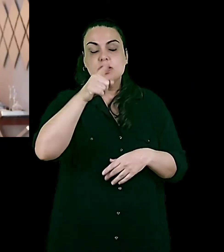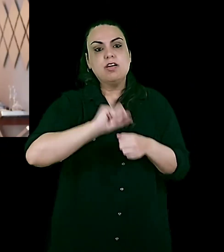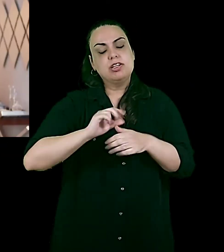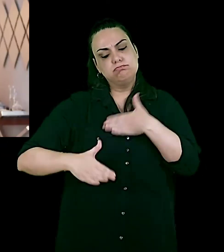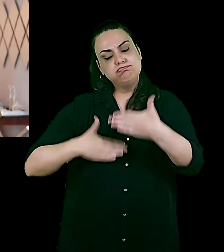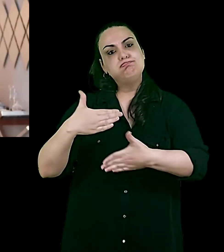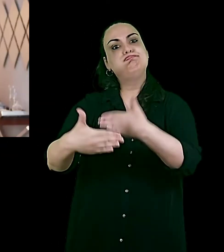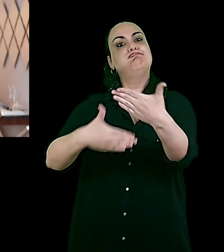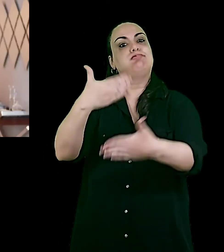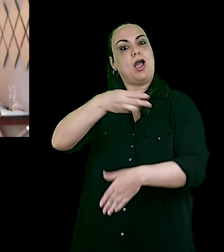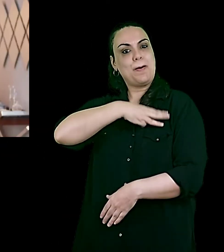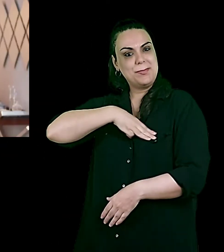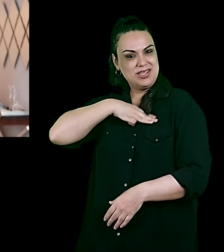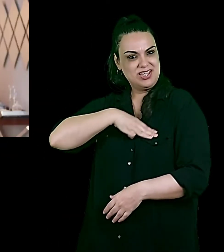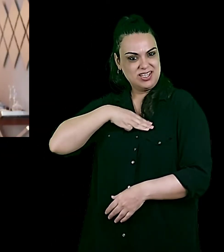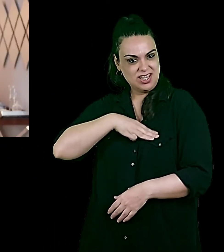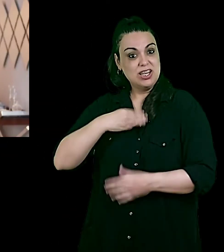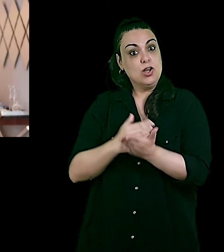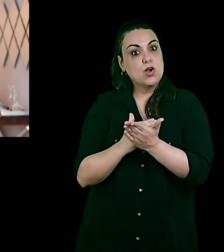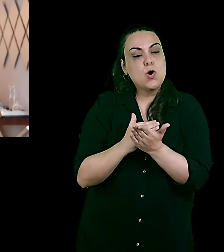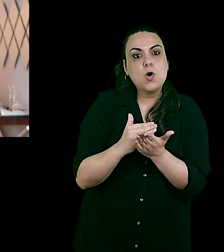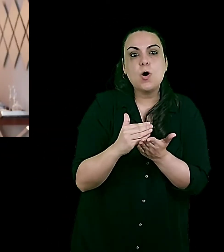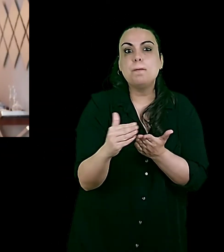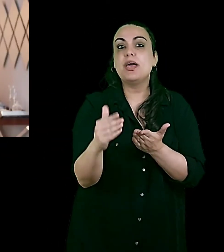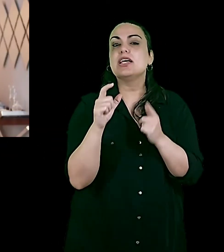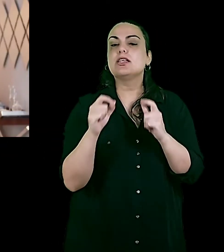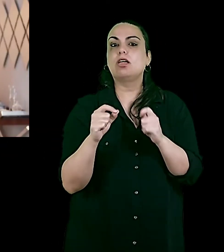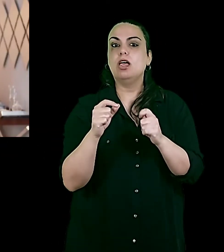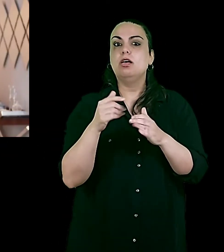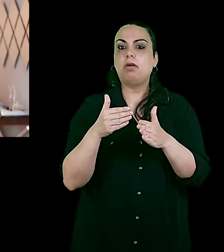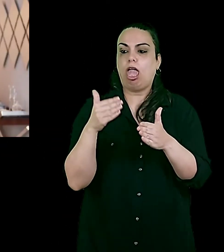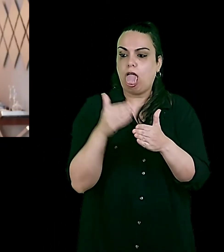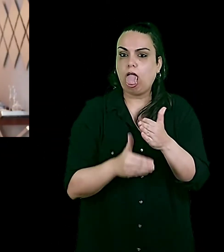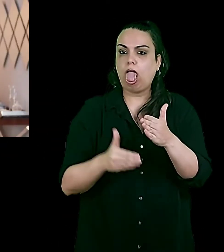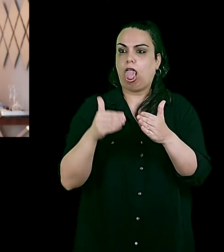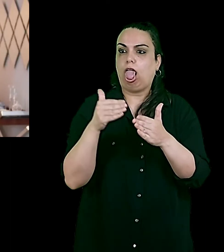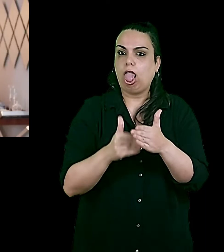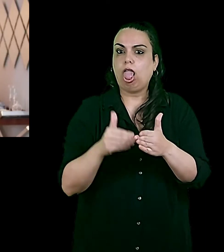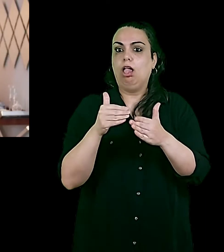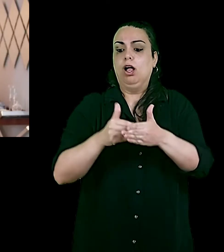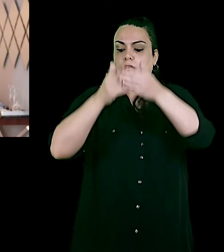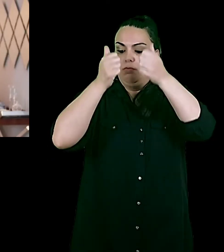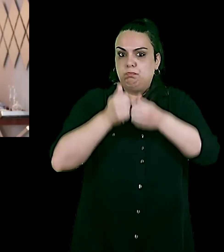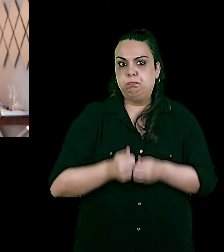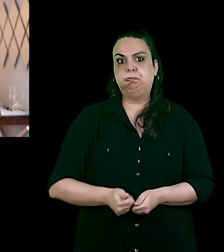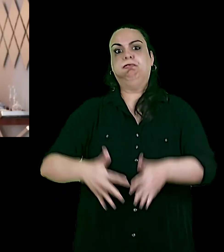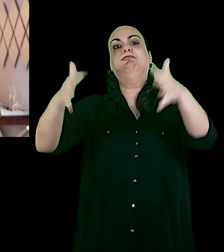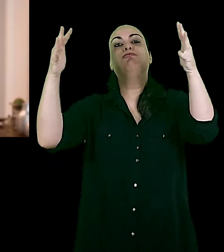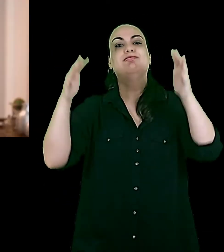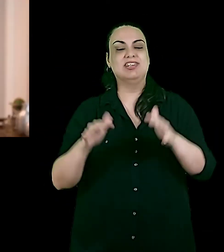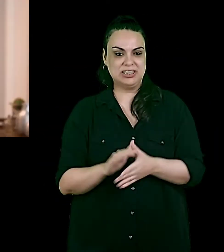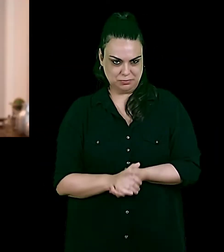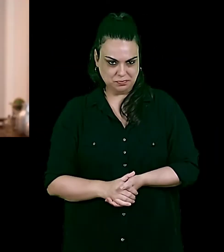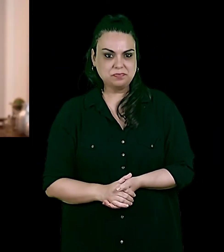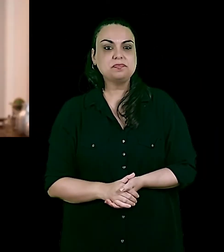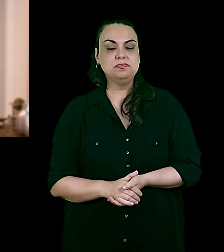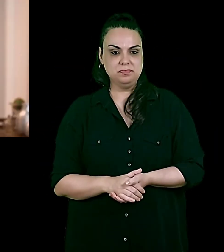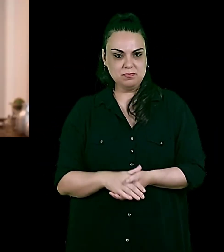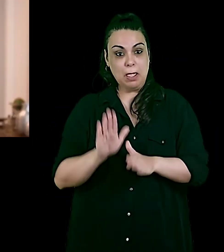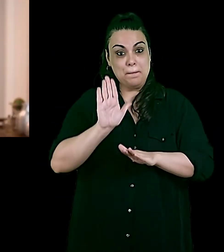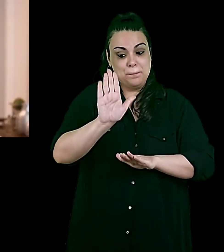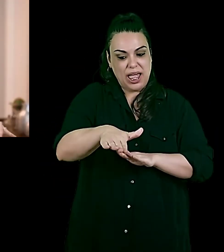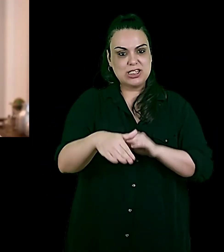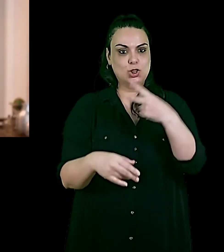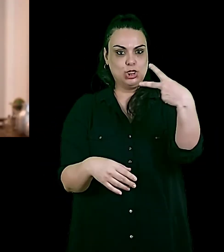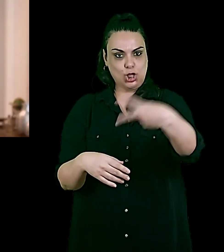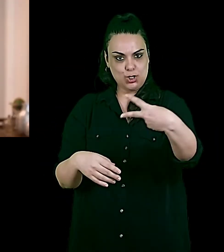vai desenvolver o seu chamado. E isso vai começar a destravar a paralisia que o seu chamado se encontra. Passo 2, e esse é